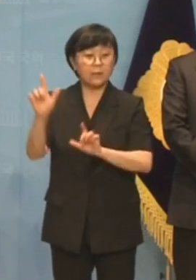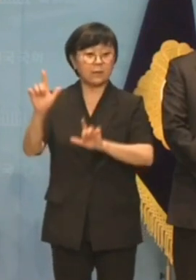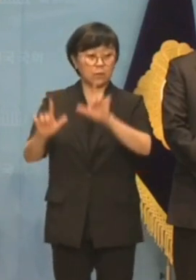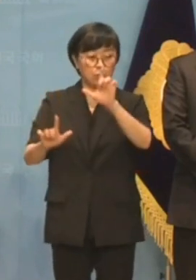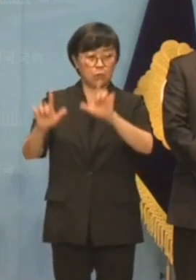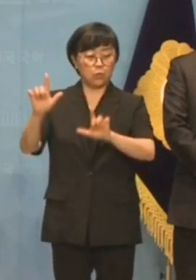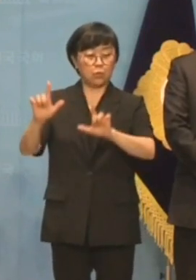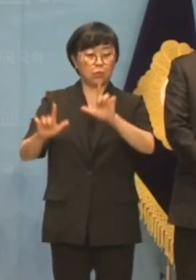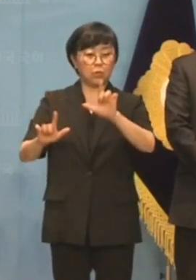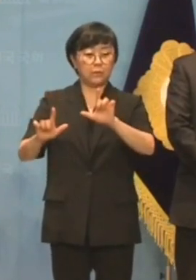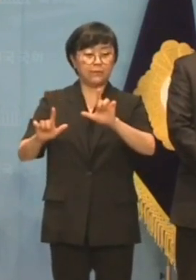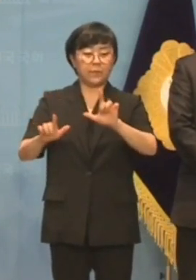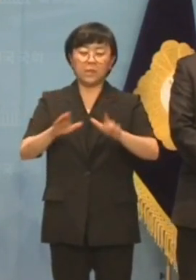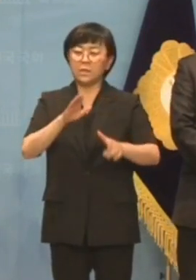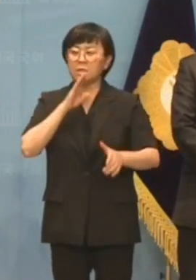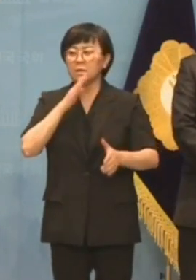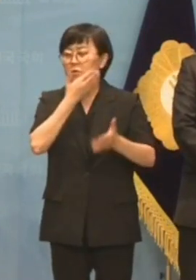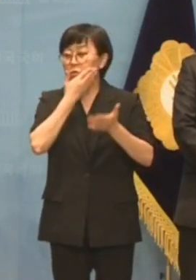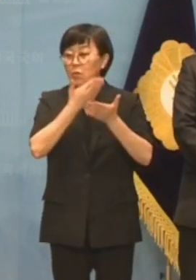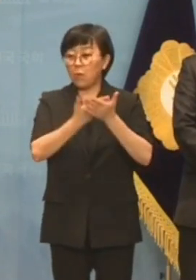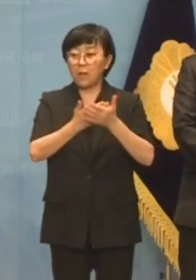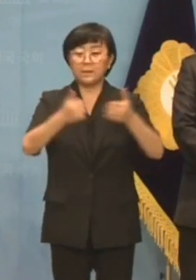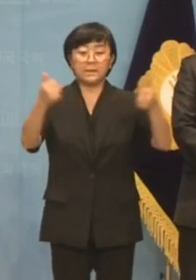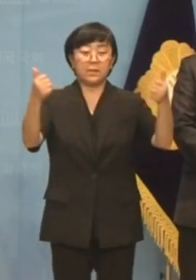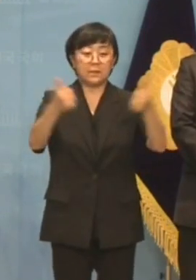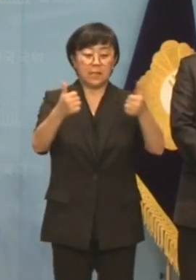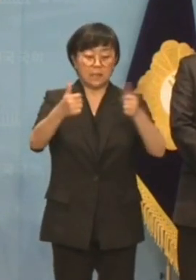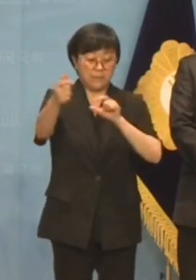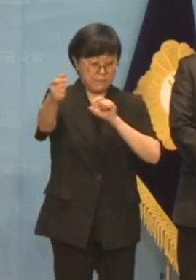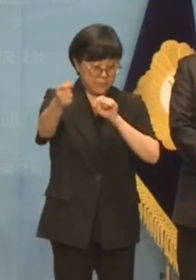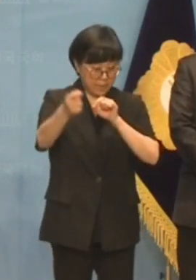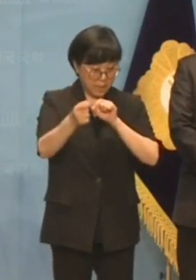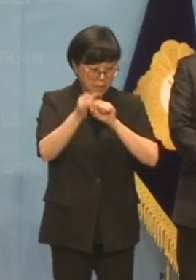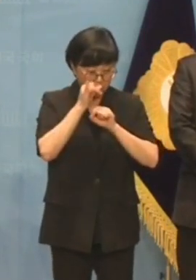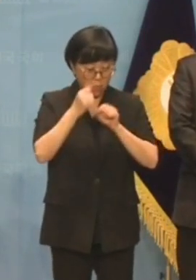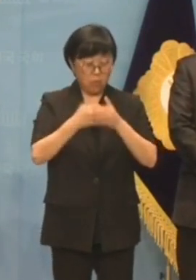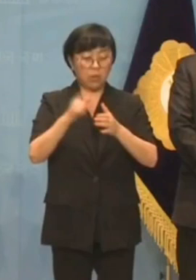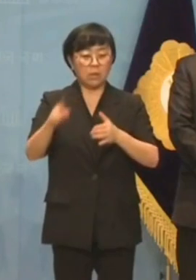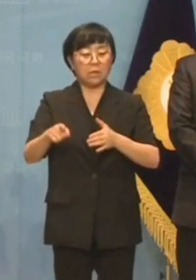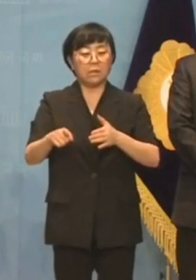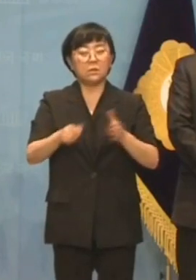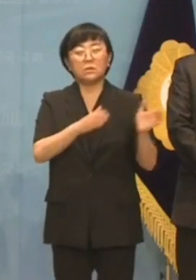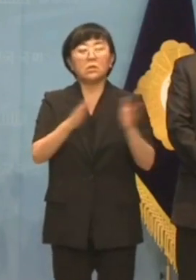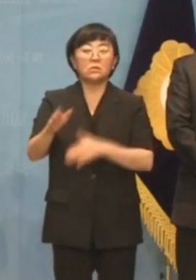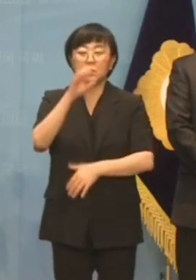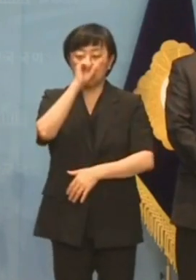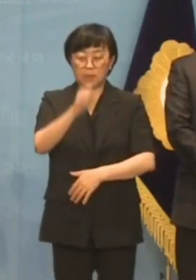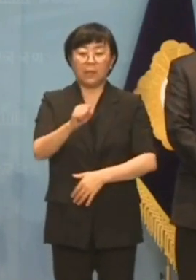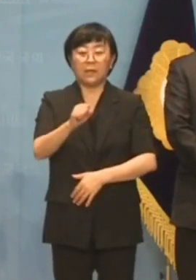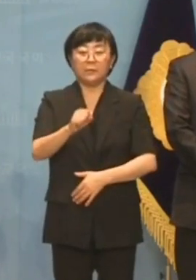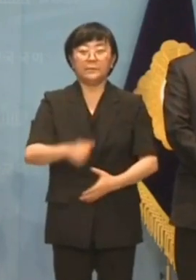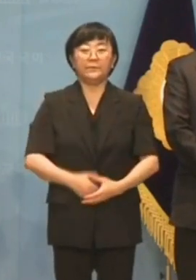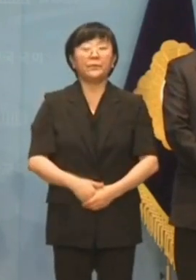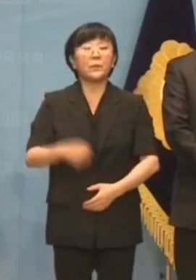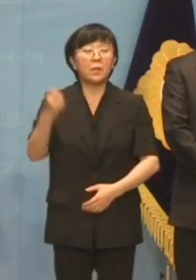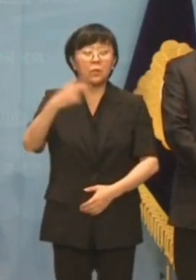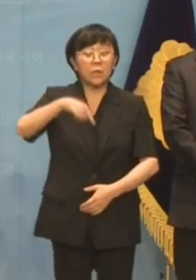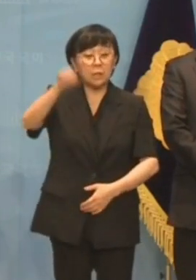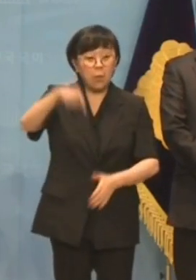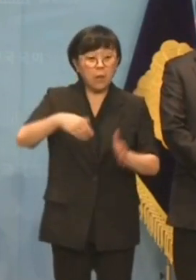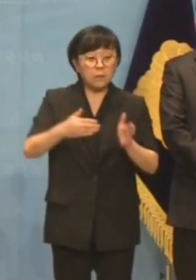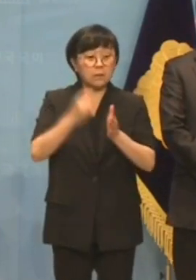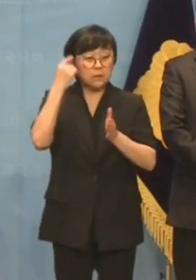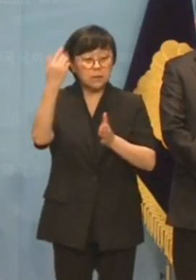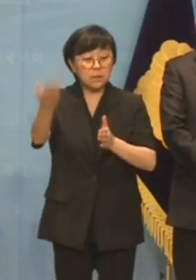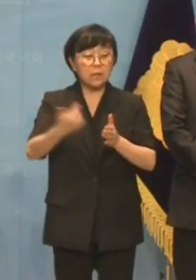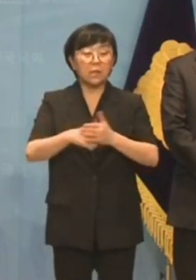태도는 중차대한 정상회담을 앞두고 종이 좀 했으면 좋겠다. 그리고 갔다 와서